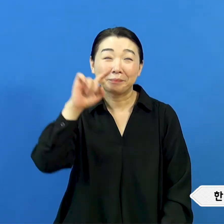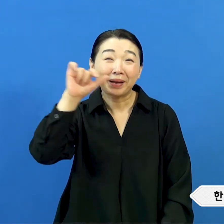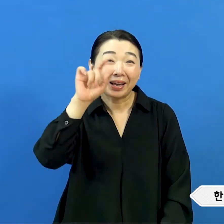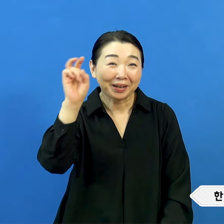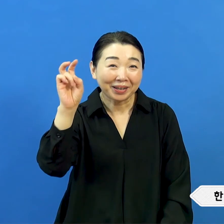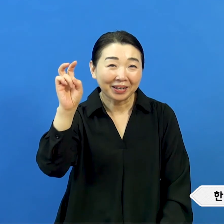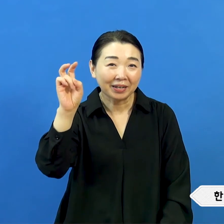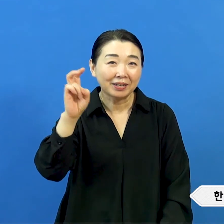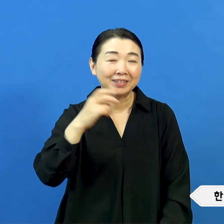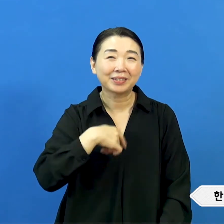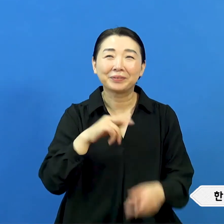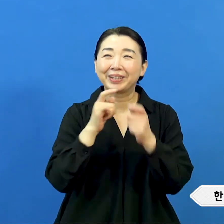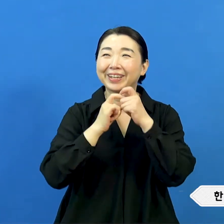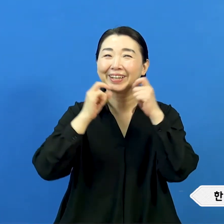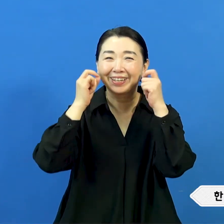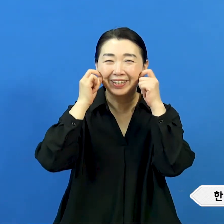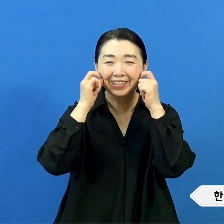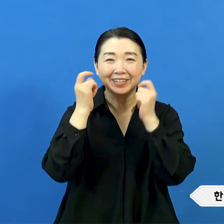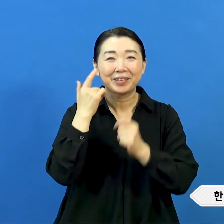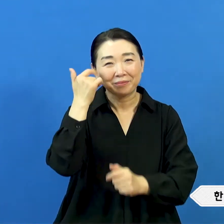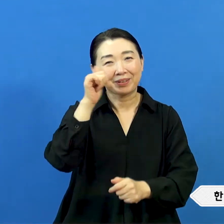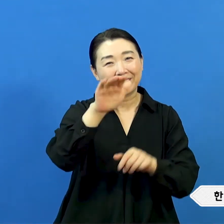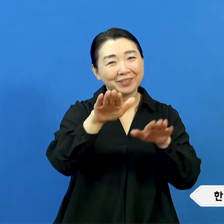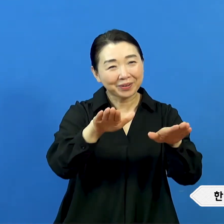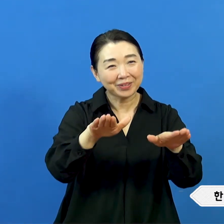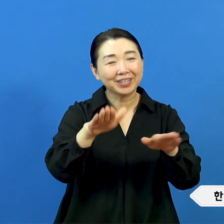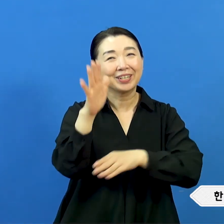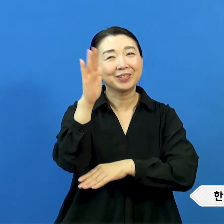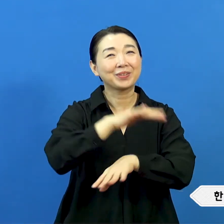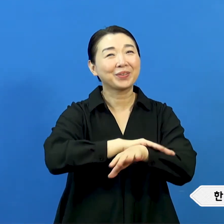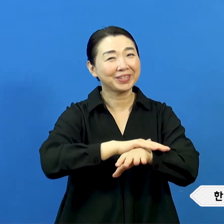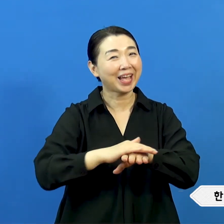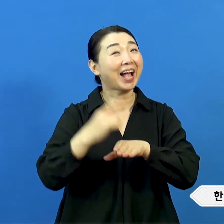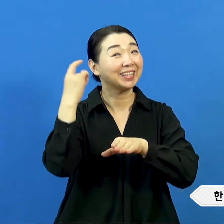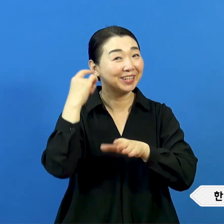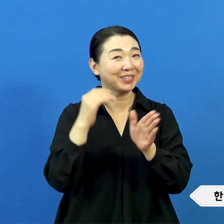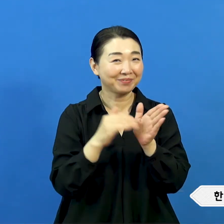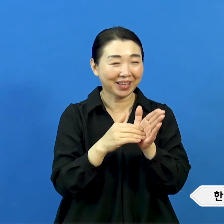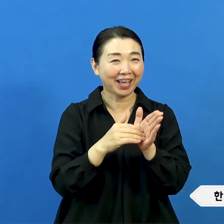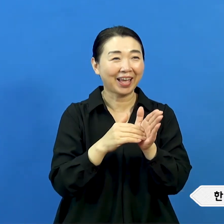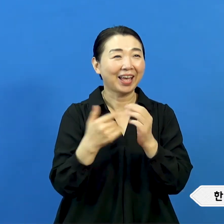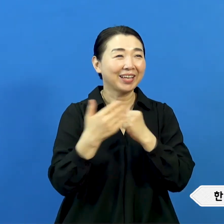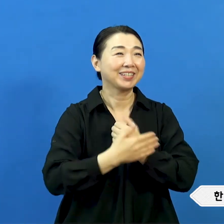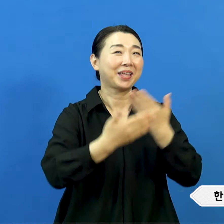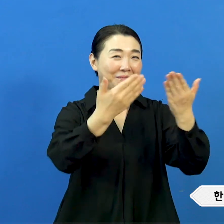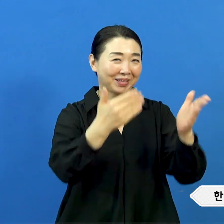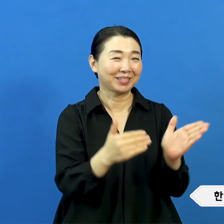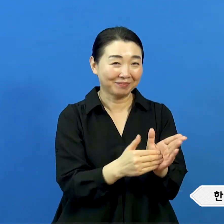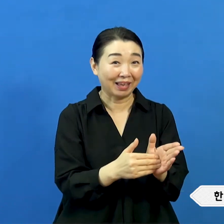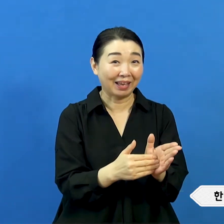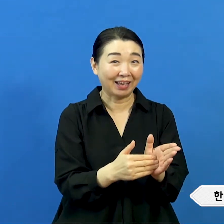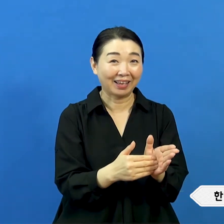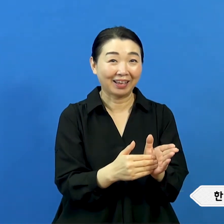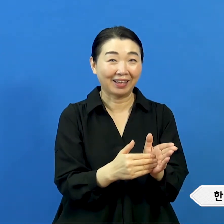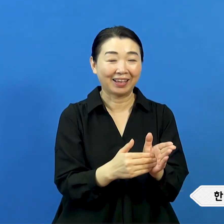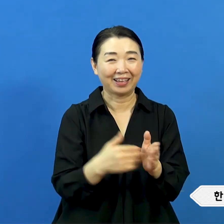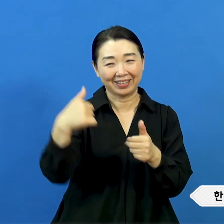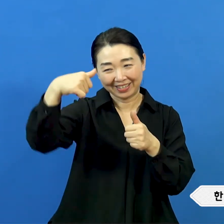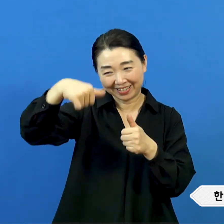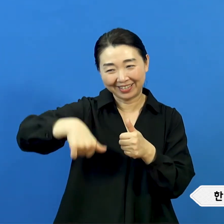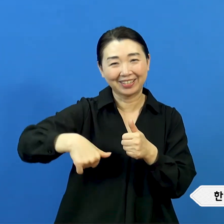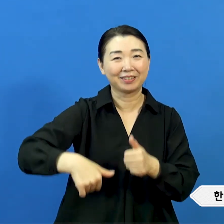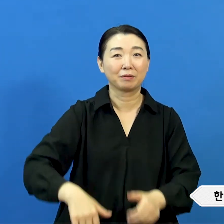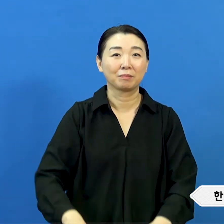그래서 활짝 웃으면서 목사님 오늘 설교 말씀 잘 들었습니다. 은혜 많이 받았습니다. 그렇게 인사를